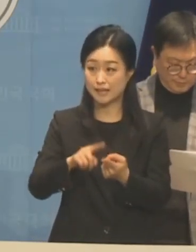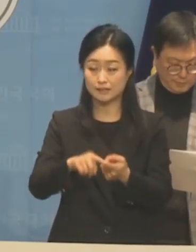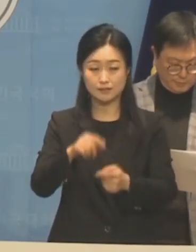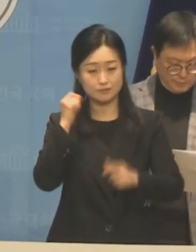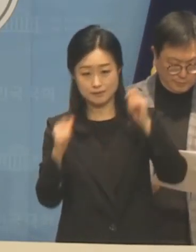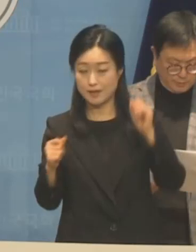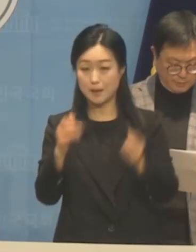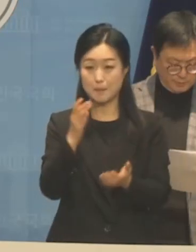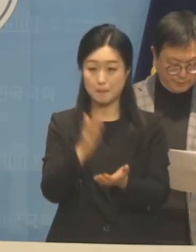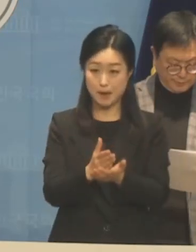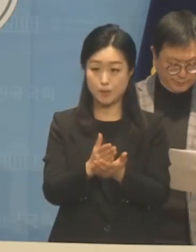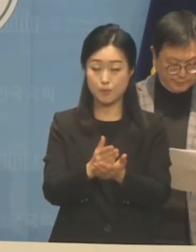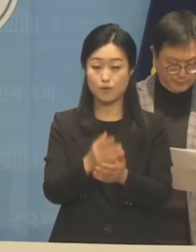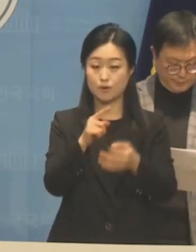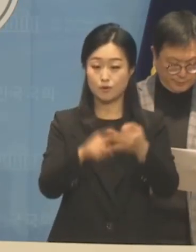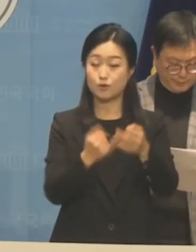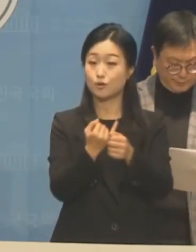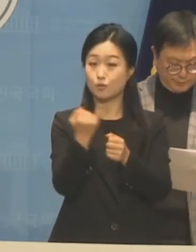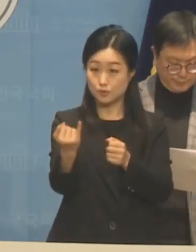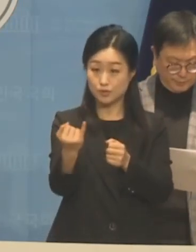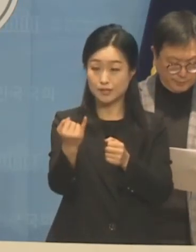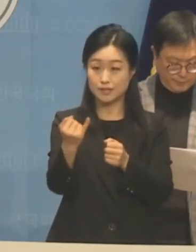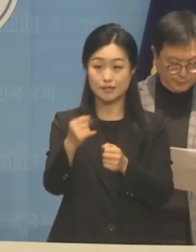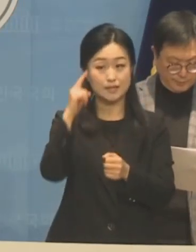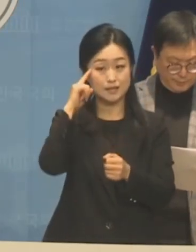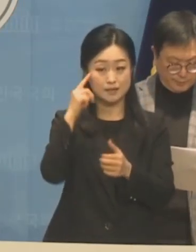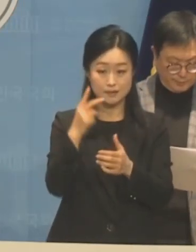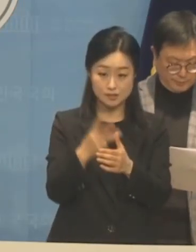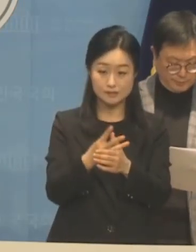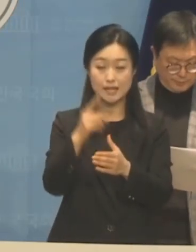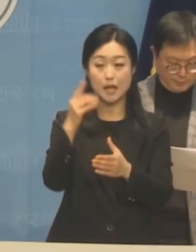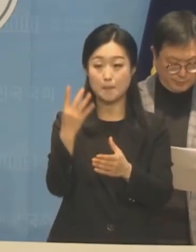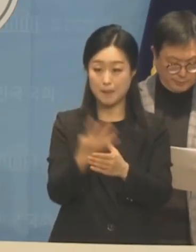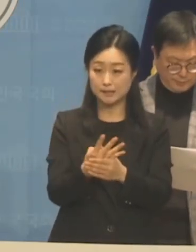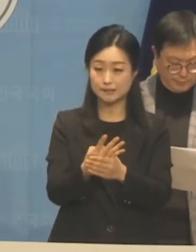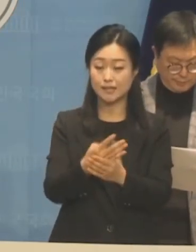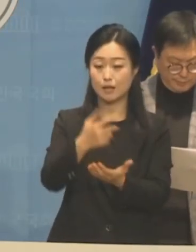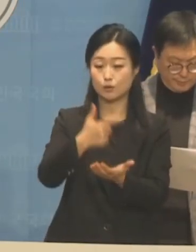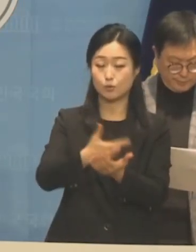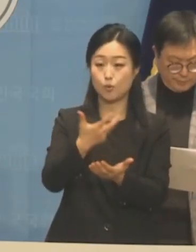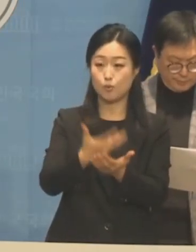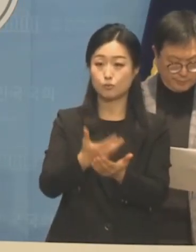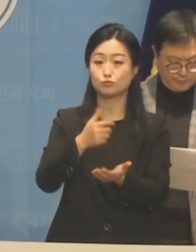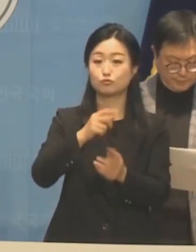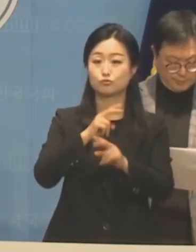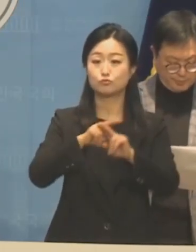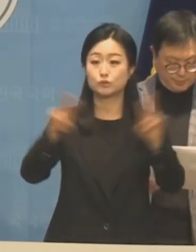학위를 즉각 취소하십시오. 그럼 지금부터 기자회견문 낭독이 있겠습니다.